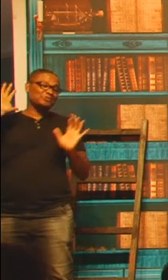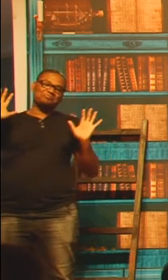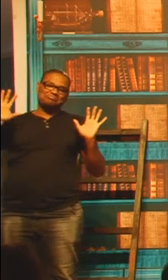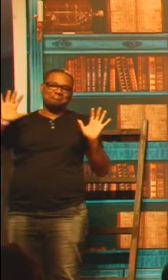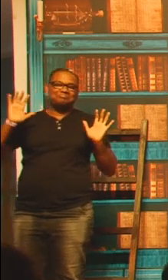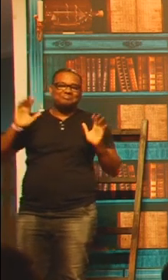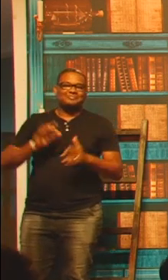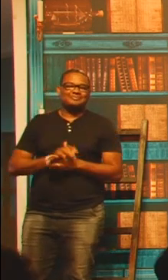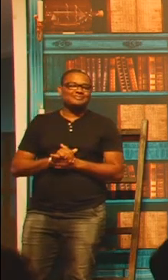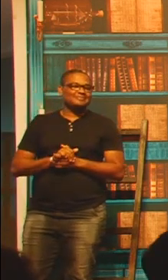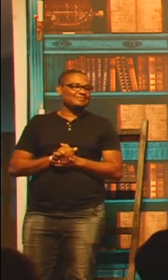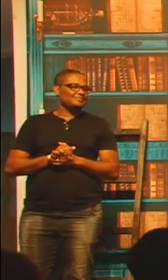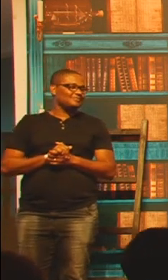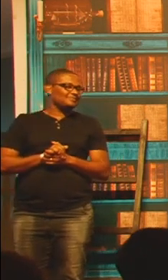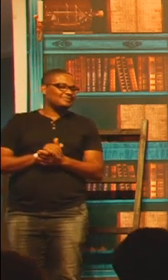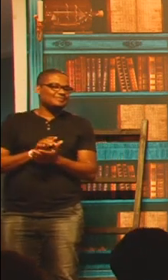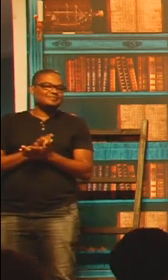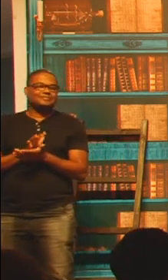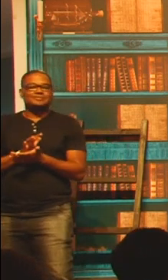Eu acho.